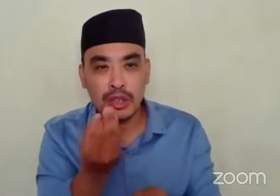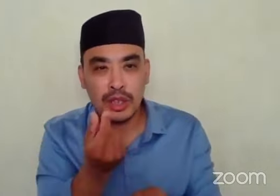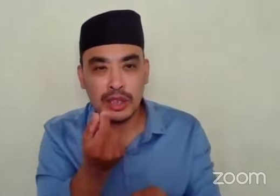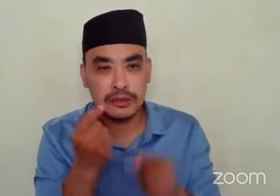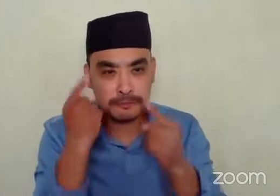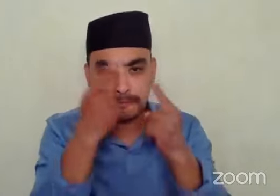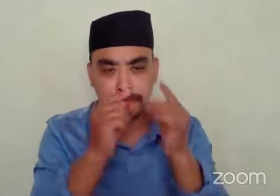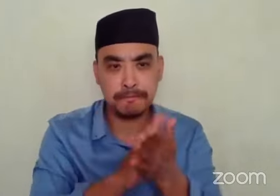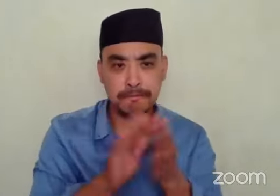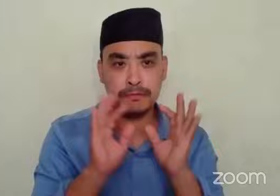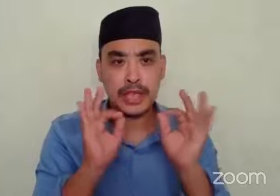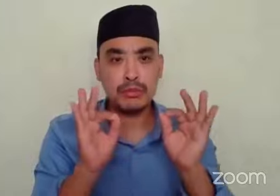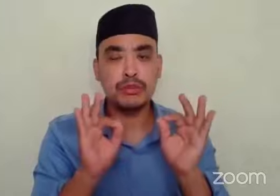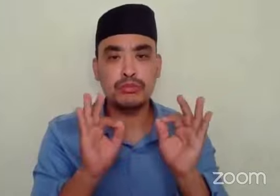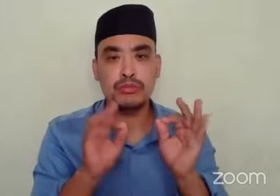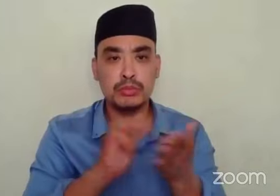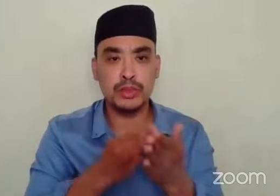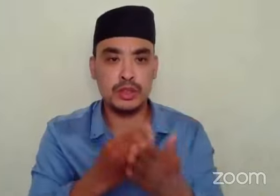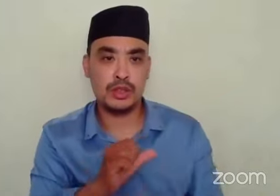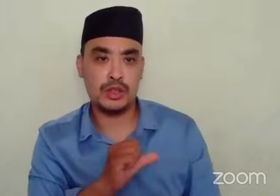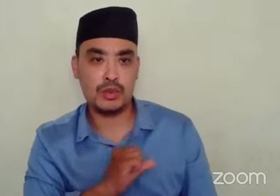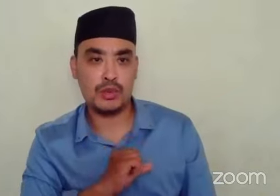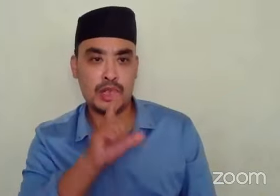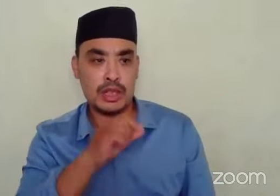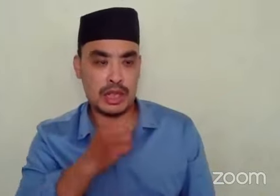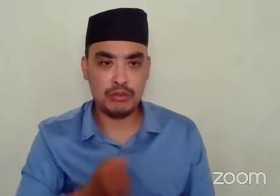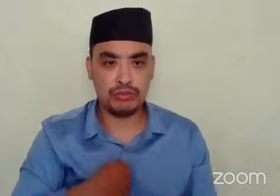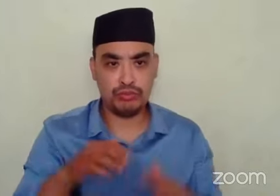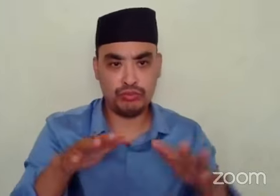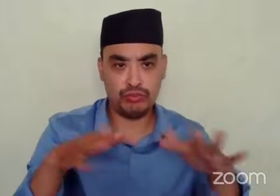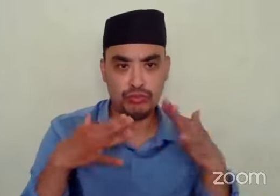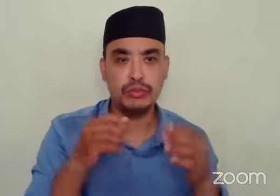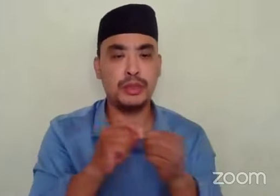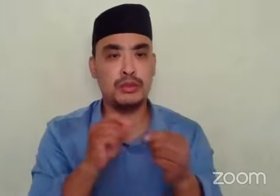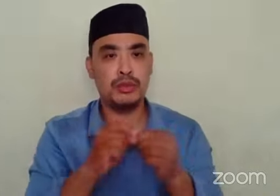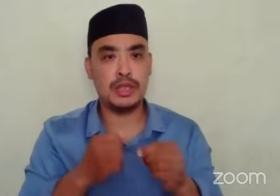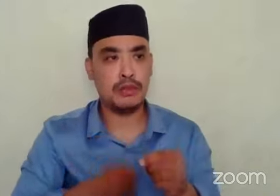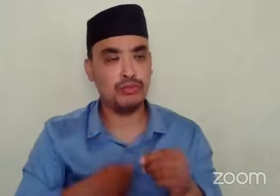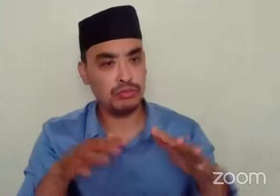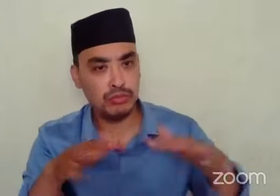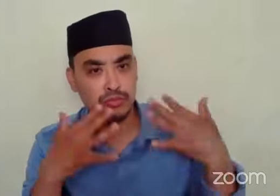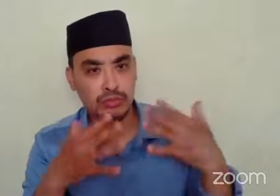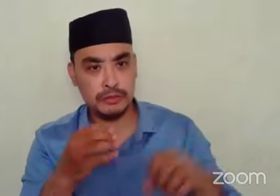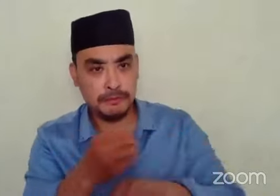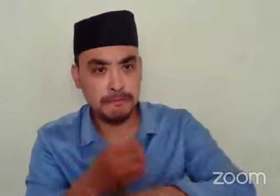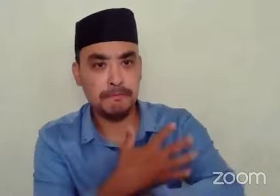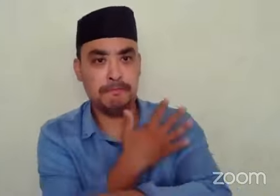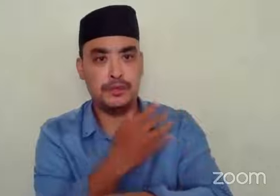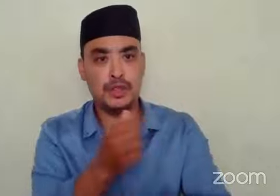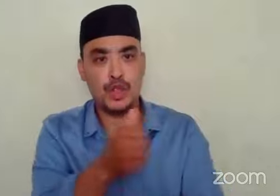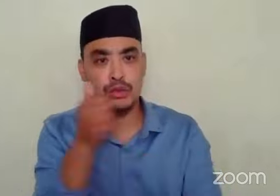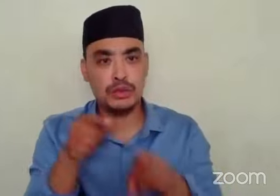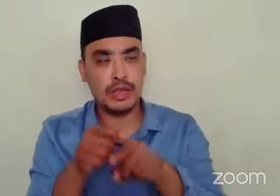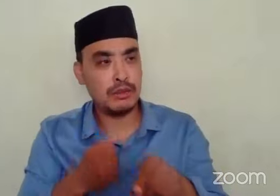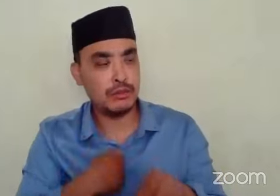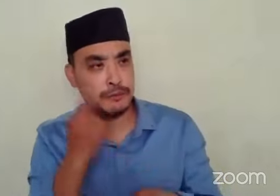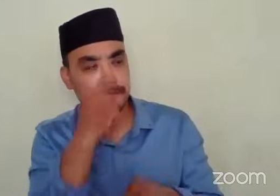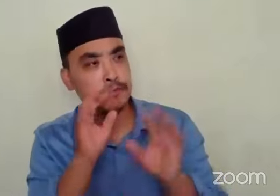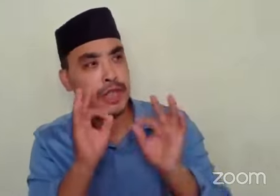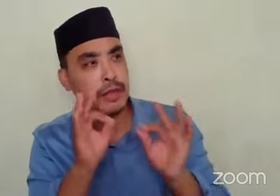त अब अलिकति यौनिकताको दृष्टिले आकर्षण हुनु, एट्र्याक्टिभ हुनु अरूसँग, होइन अलिकति आफू राम्रो भएर